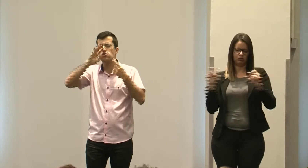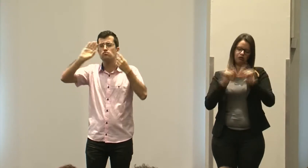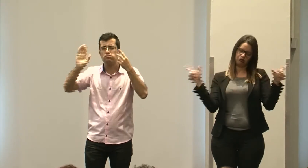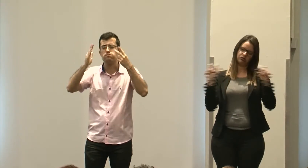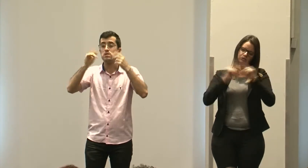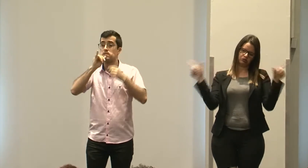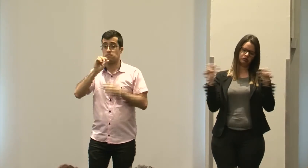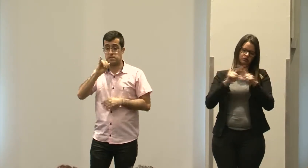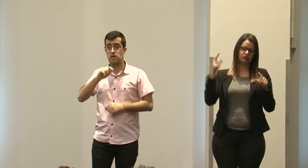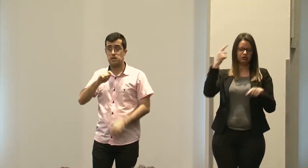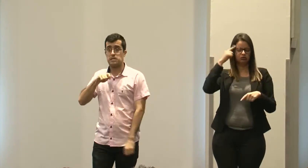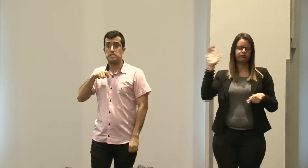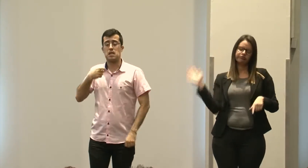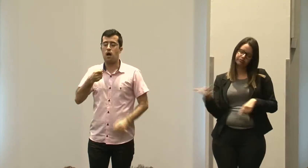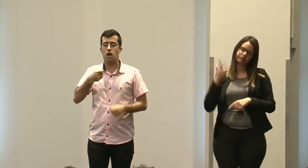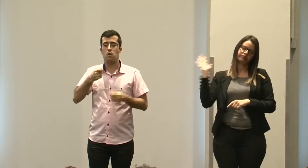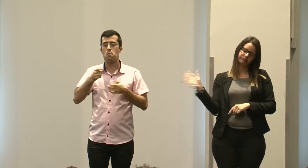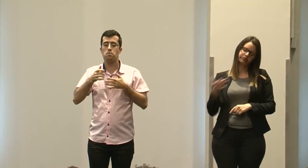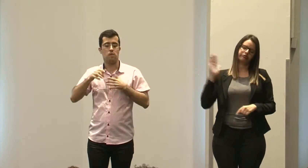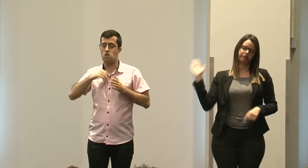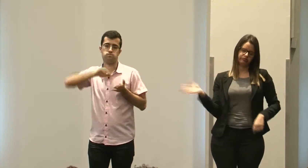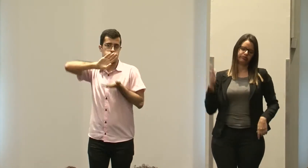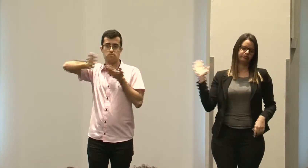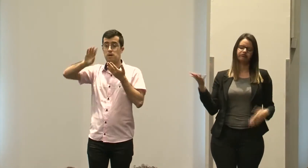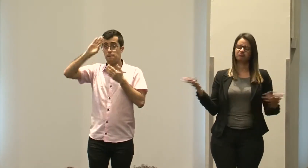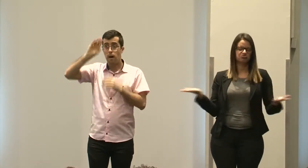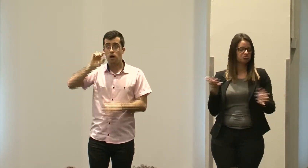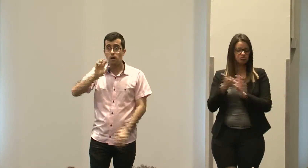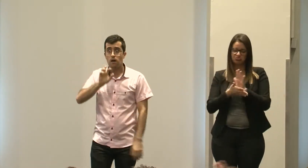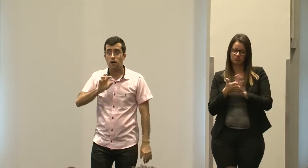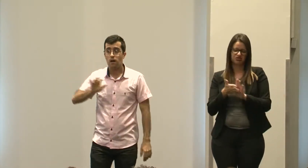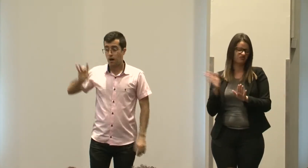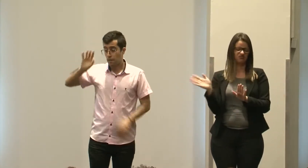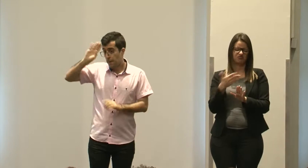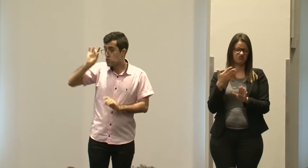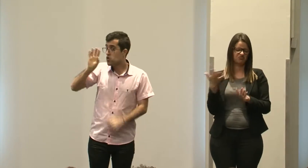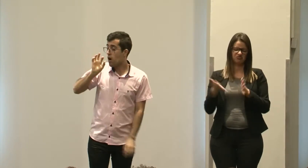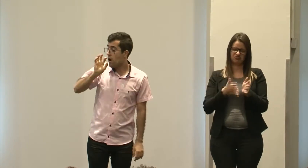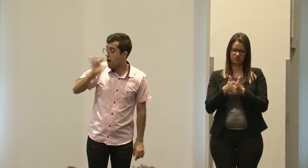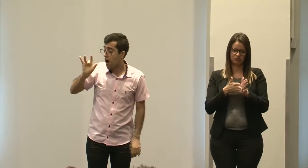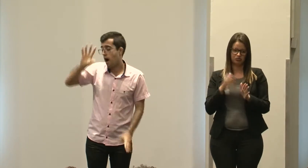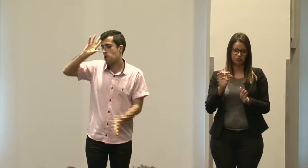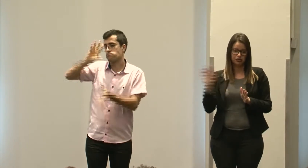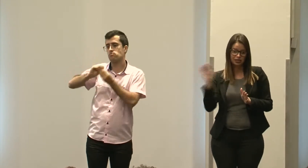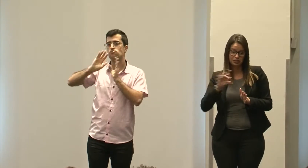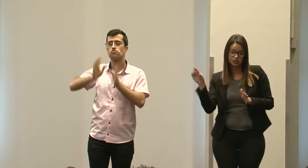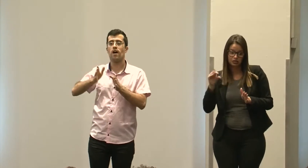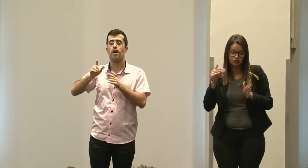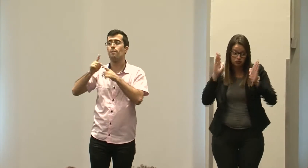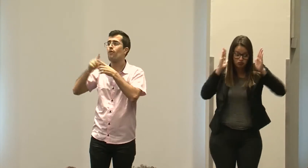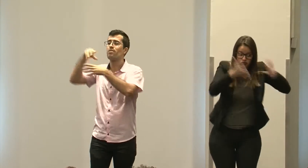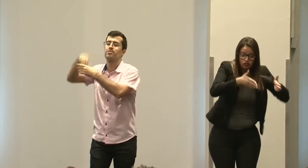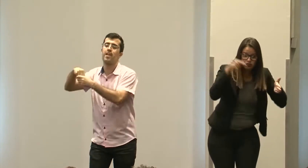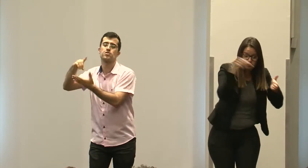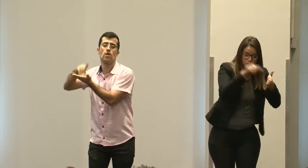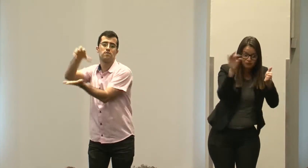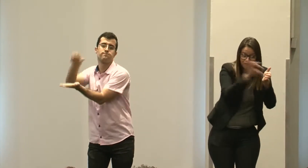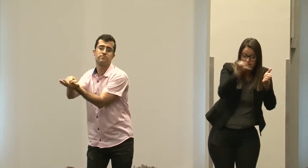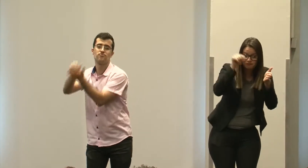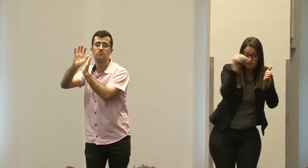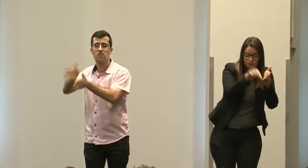E aí fui dando essas entradas no dicionário e separando aquilo que era